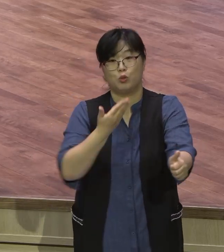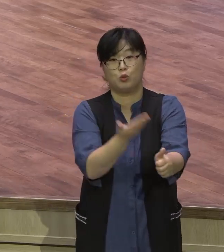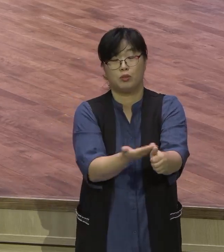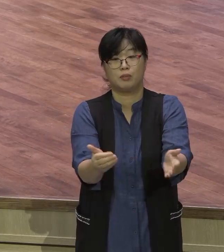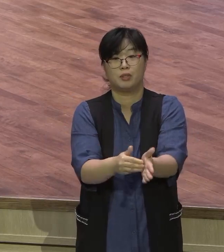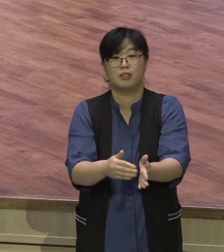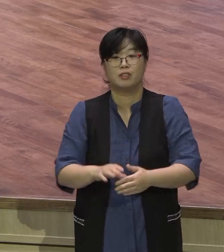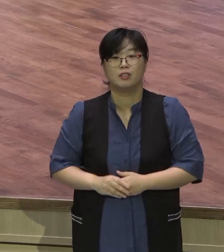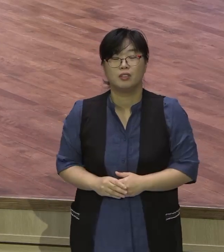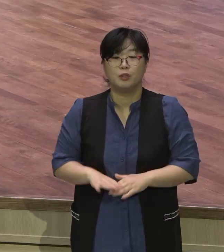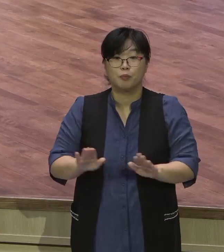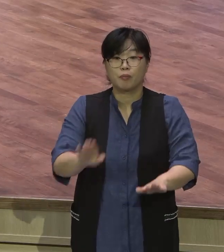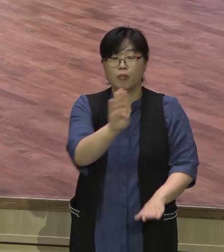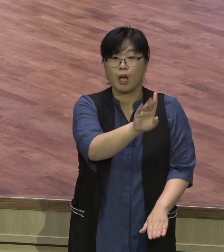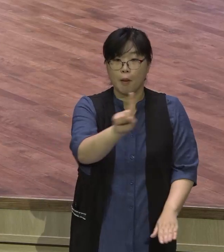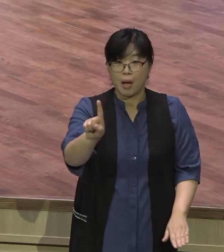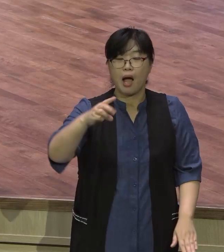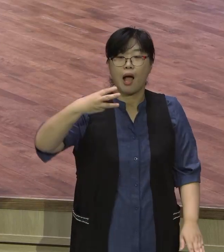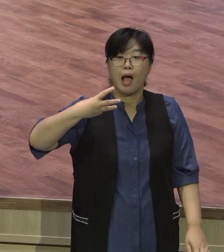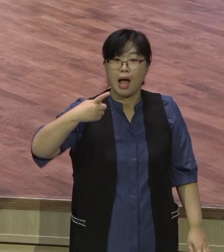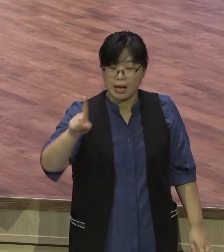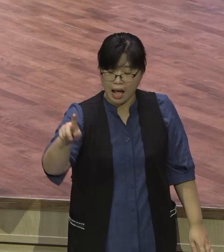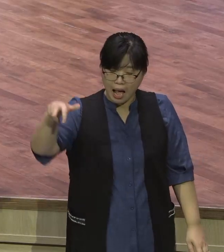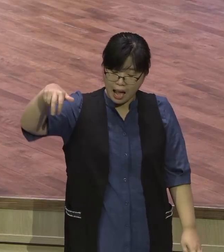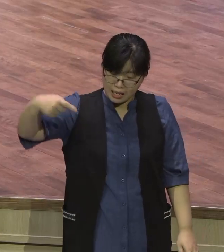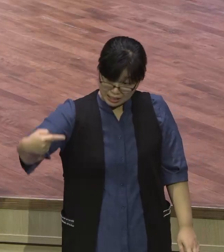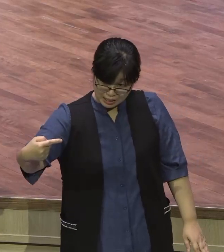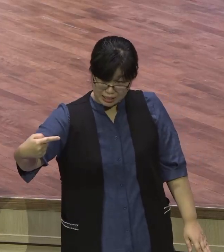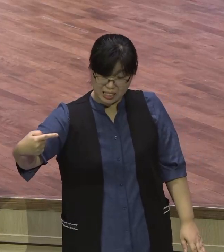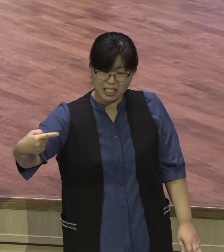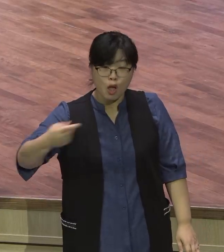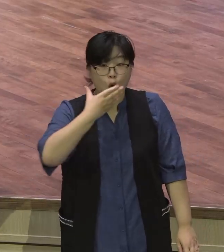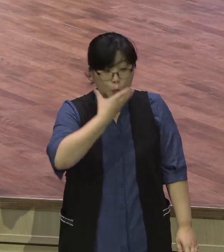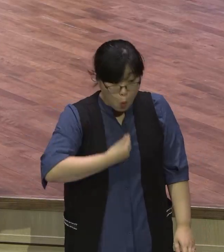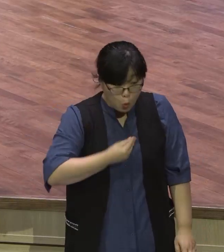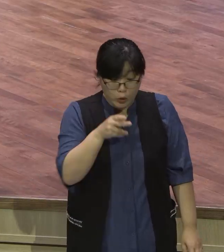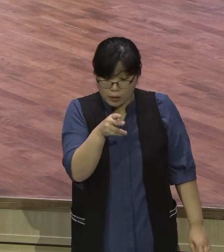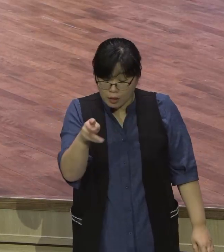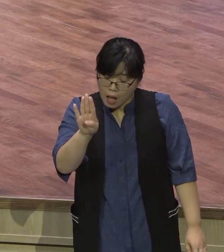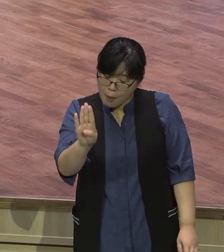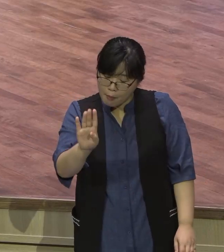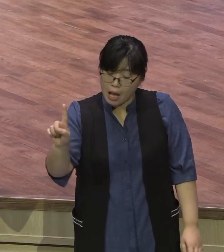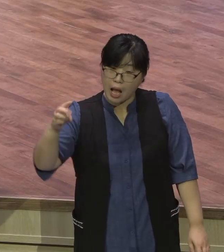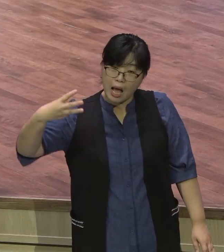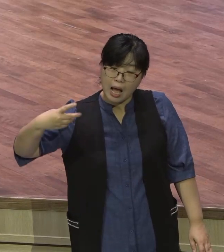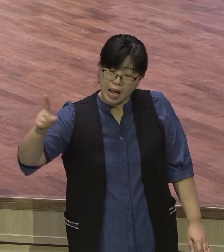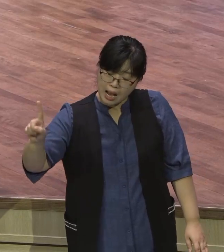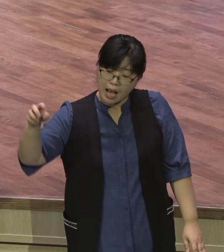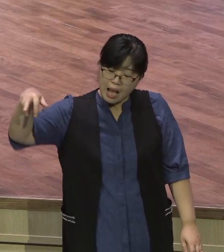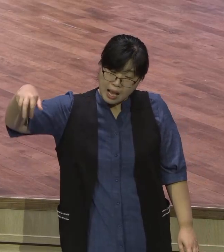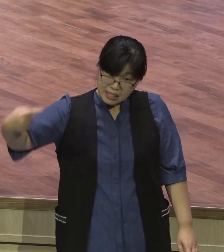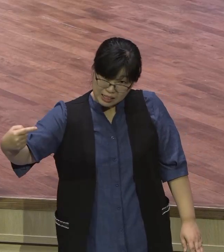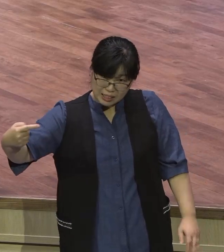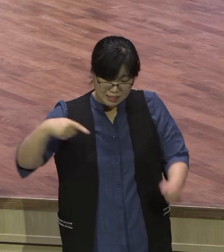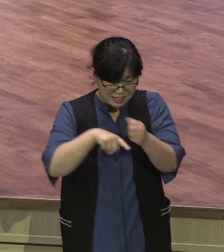아니라 소유 성공 번영 생산 건강 장수까지